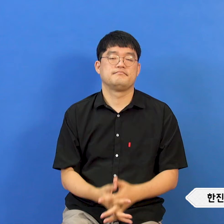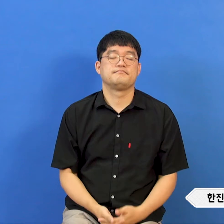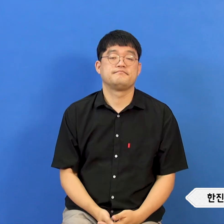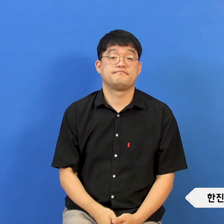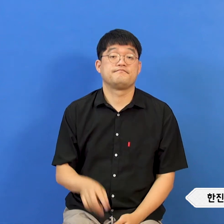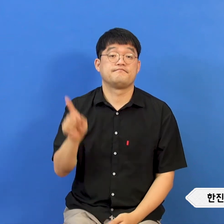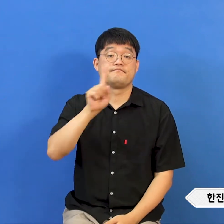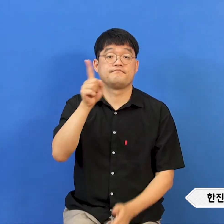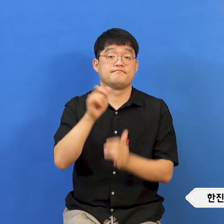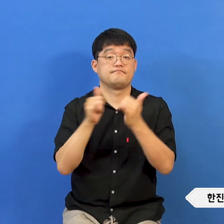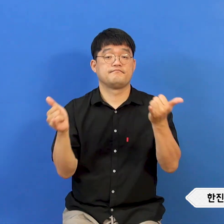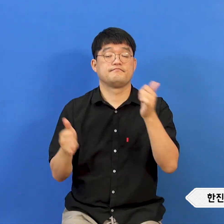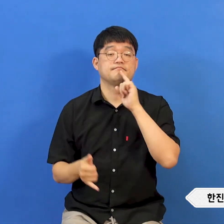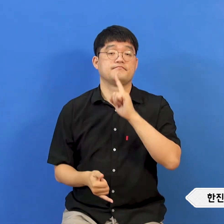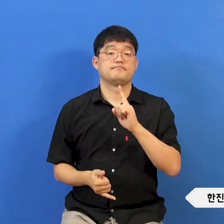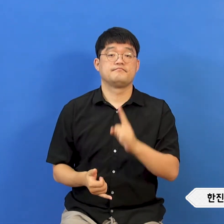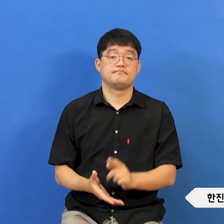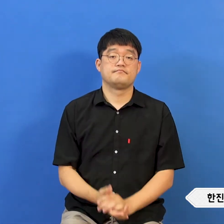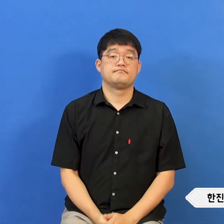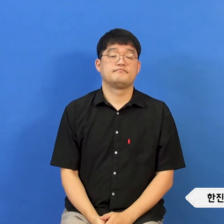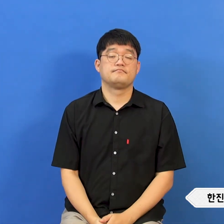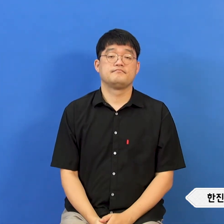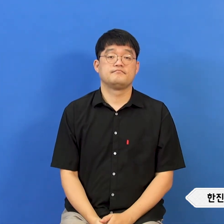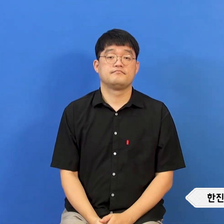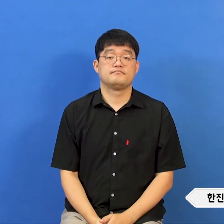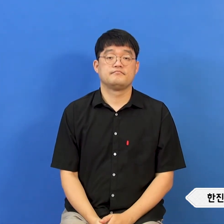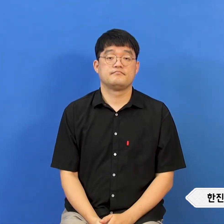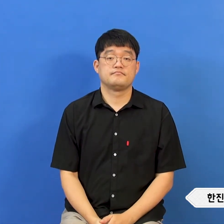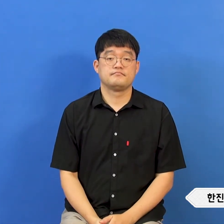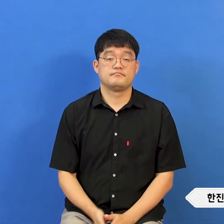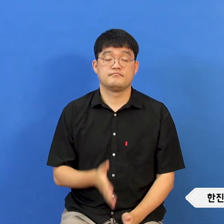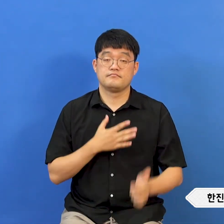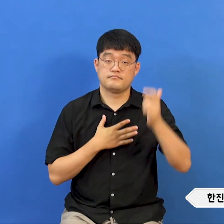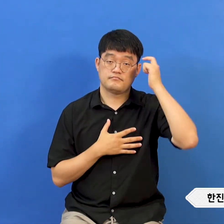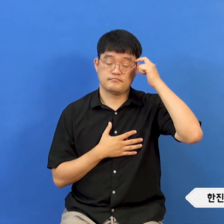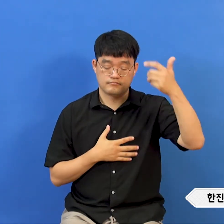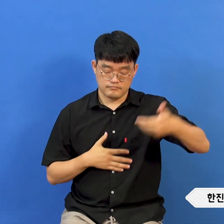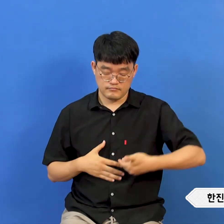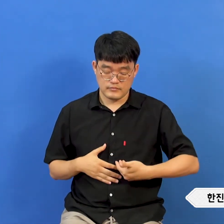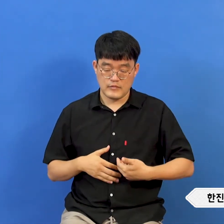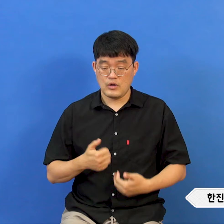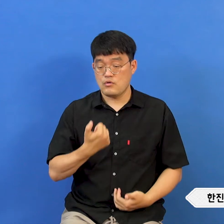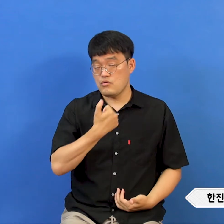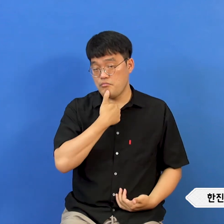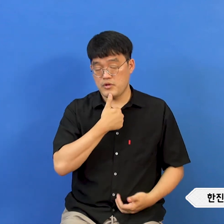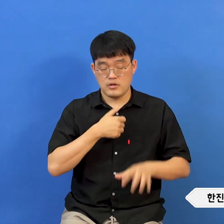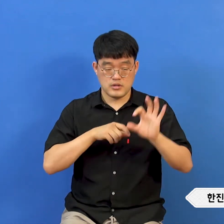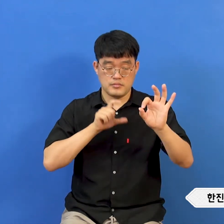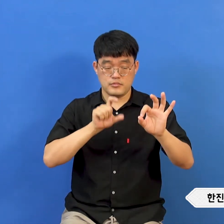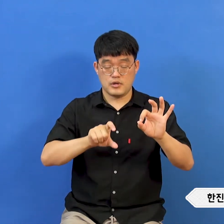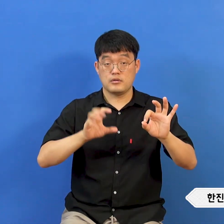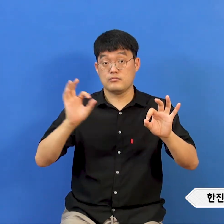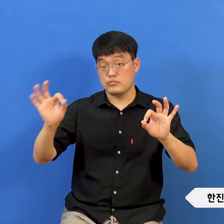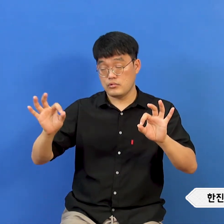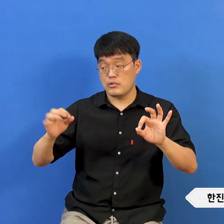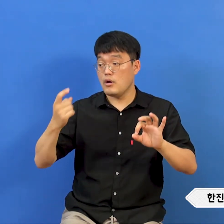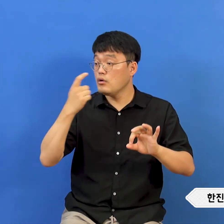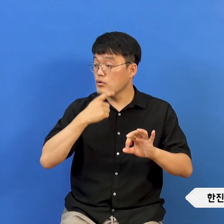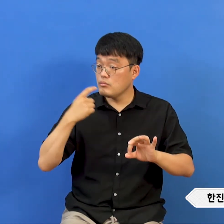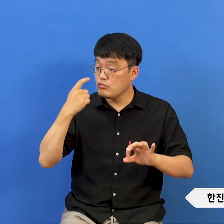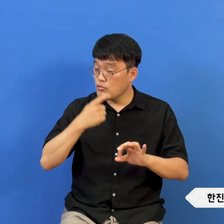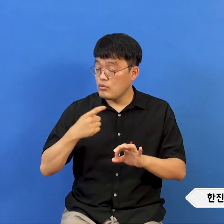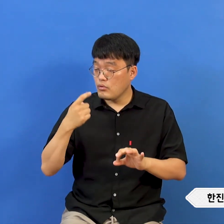어떤 분은 그러면 이제 저게 묻고 싶을 겁니다. 로마서 10장 10절에 입으로 시인하면